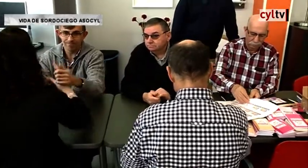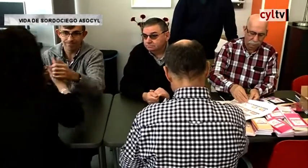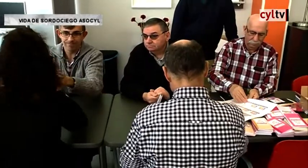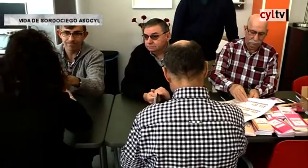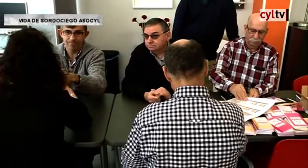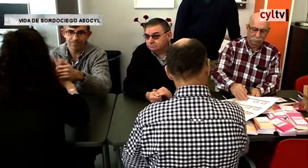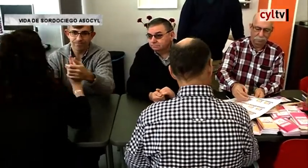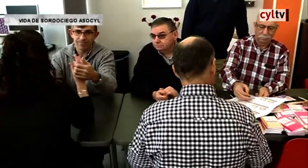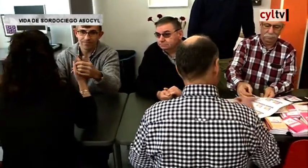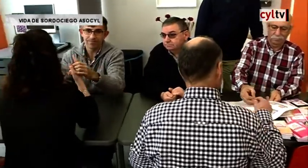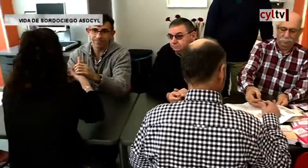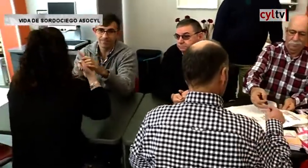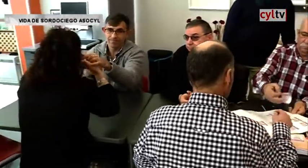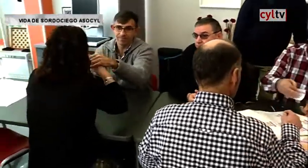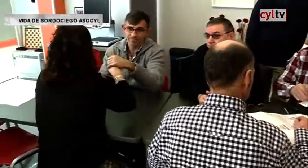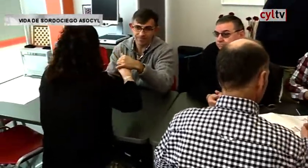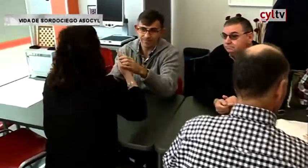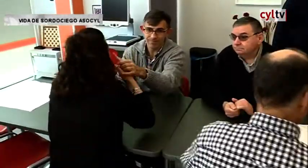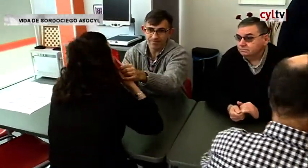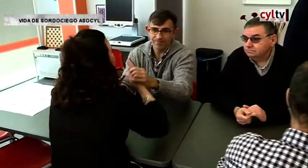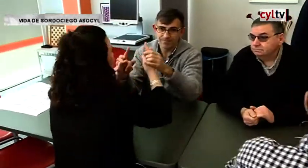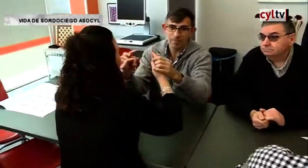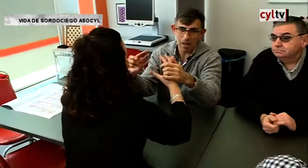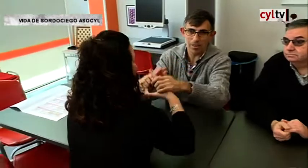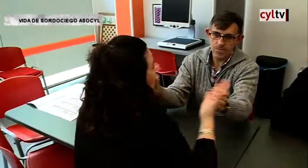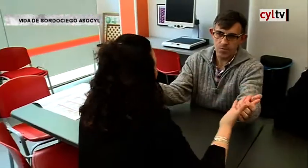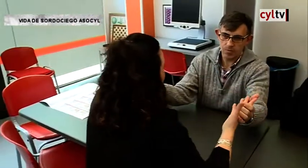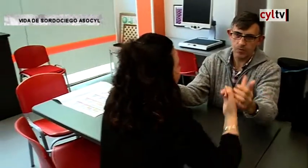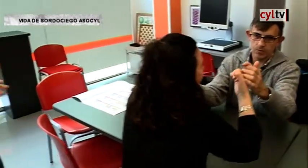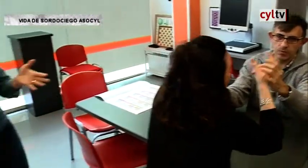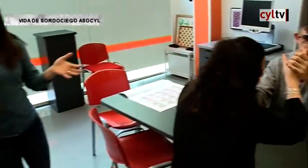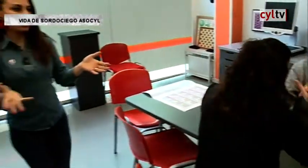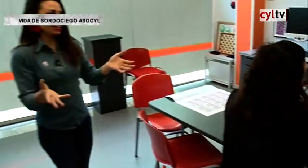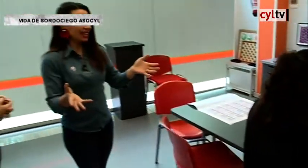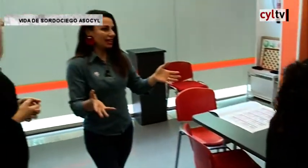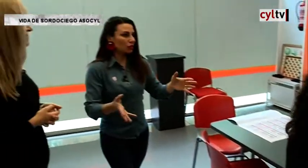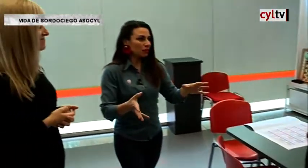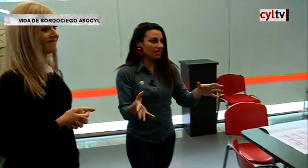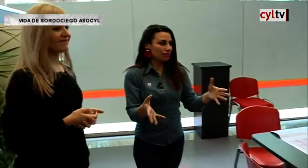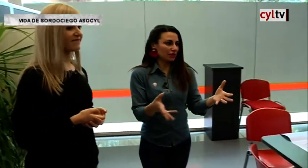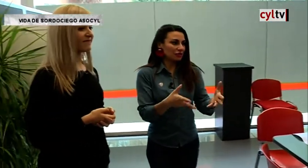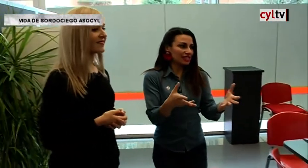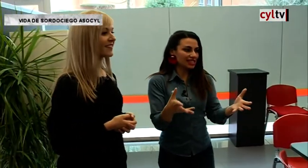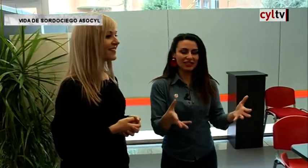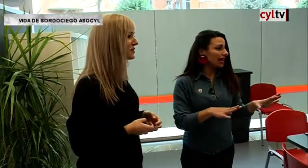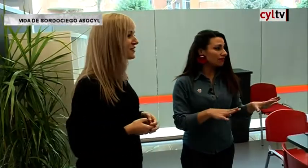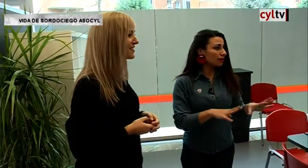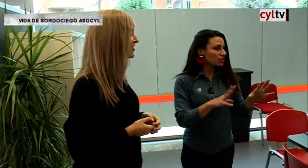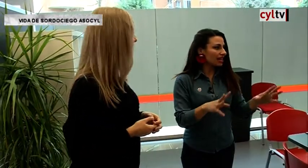porque era su gran ilusión. Sí, sí, ¿no? Que es verdad, es verdad. Bueno, nosotros vamos a hacer que cumpla este pequeño deseo. Perfecto. Vamos a